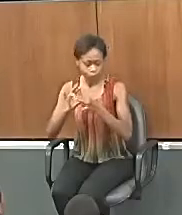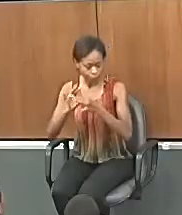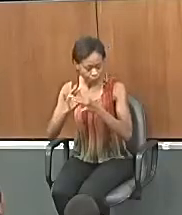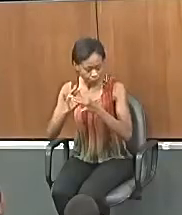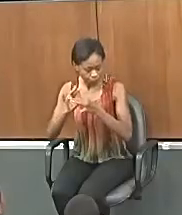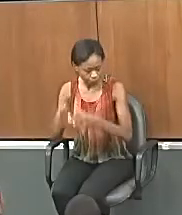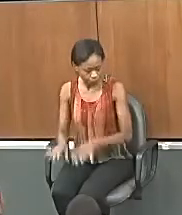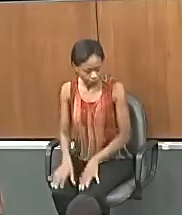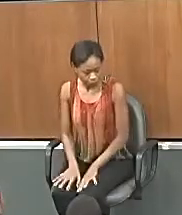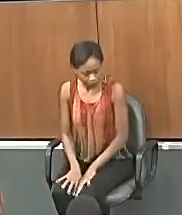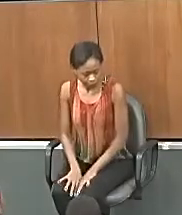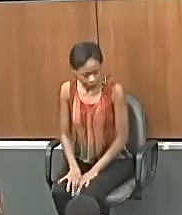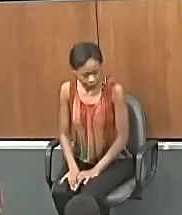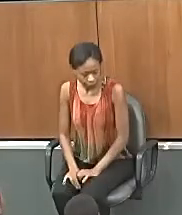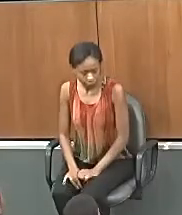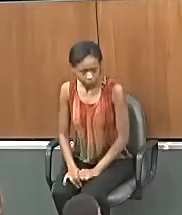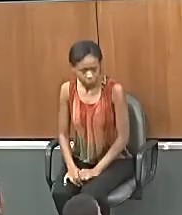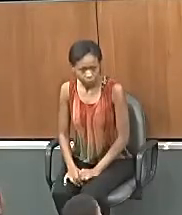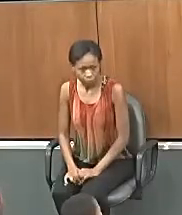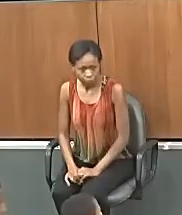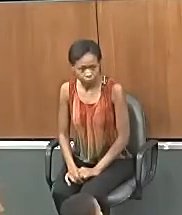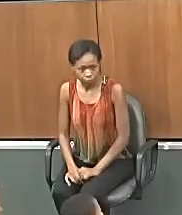e integração dos surdos